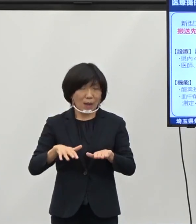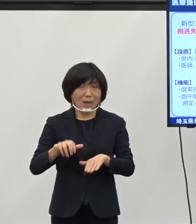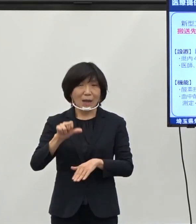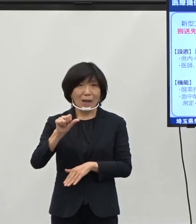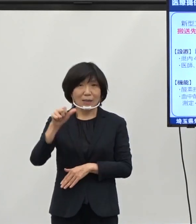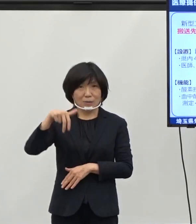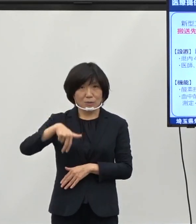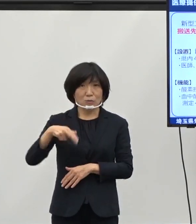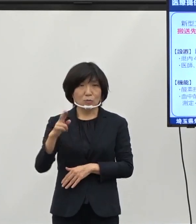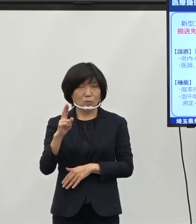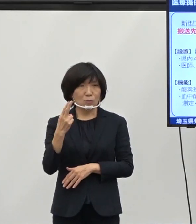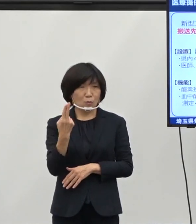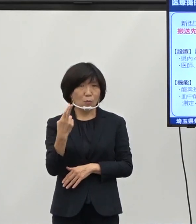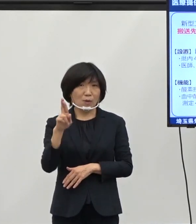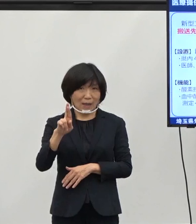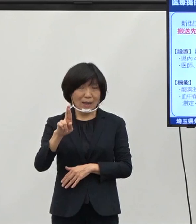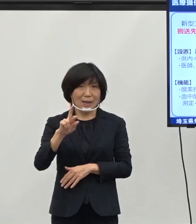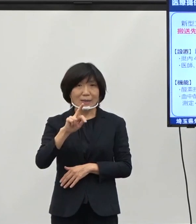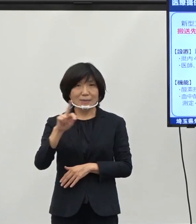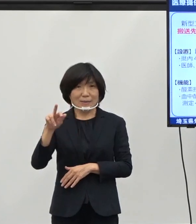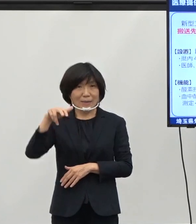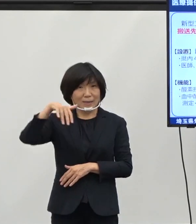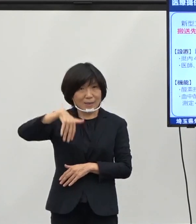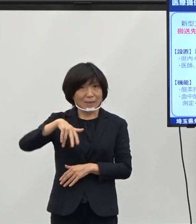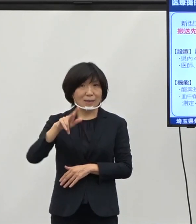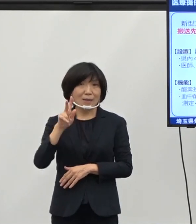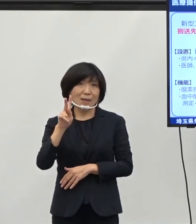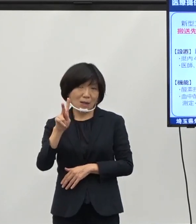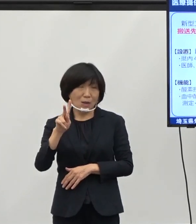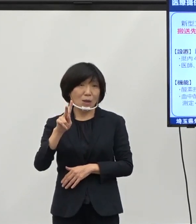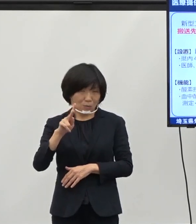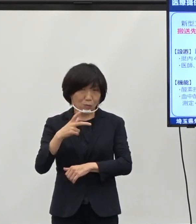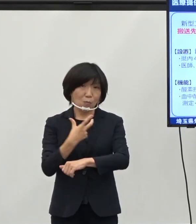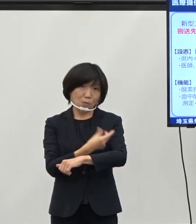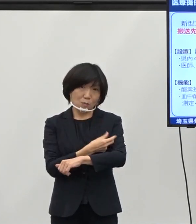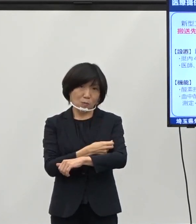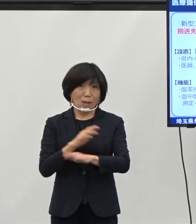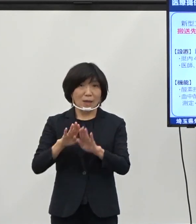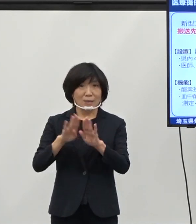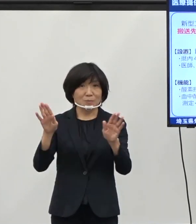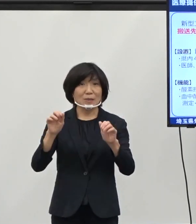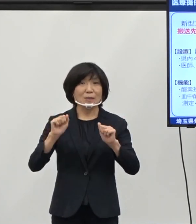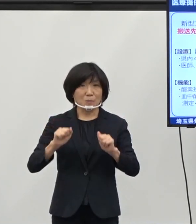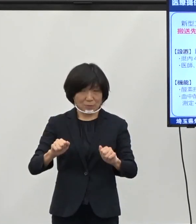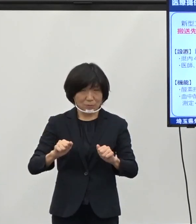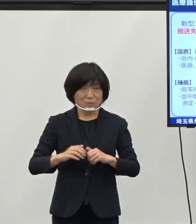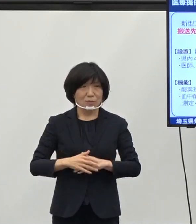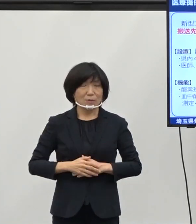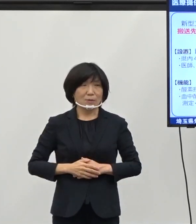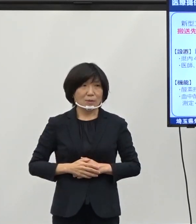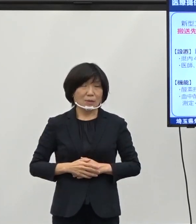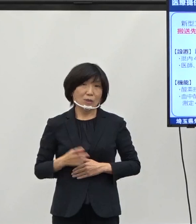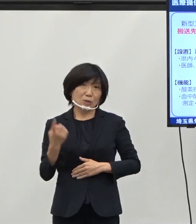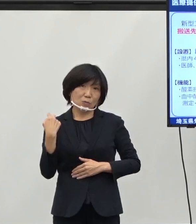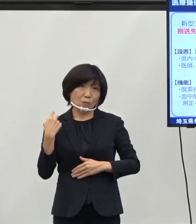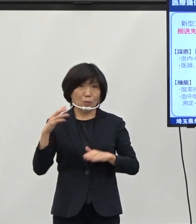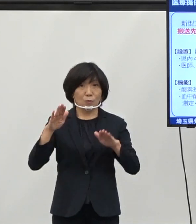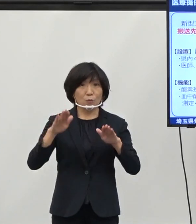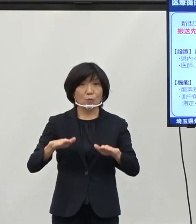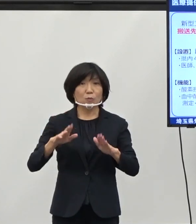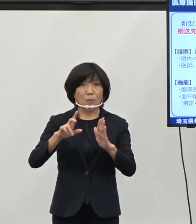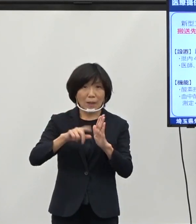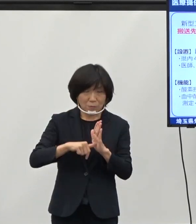昨日今日はアストラゼネカをこの北浦の会場では打つ日になっていますので、当面昨日今日ではこ